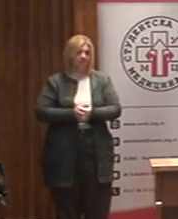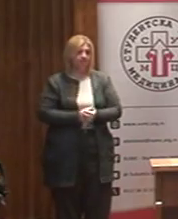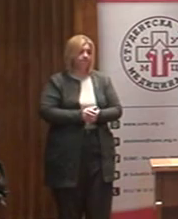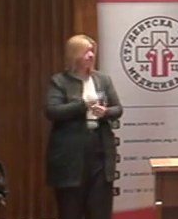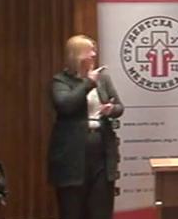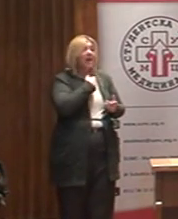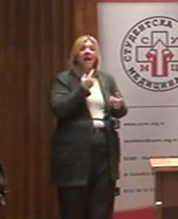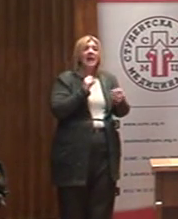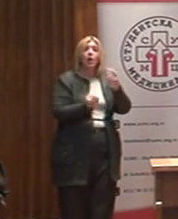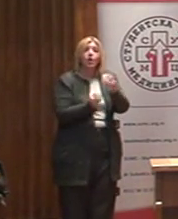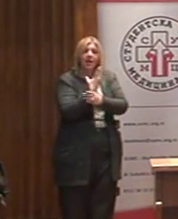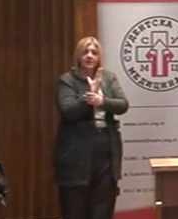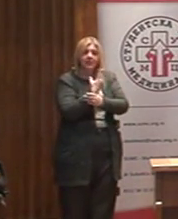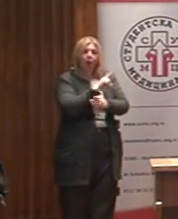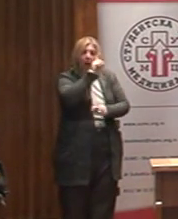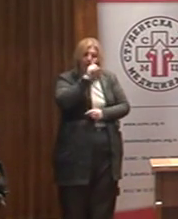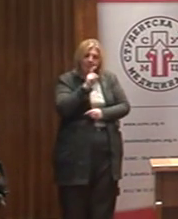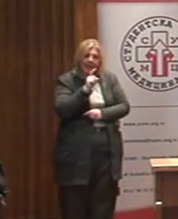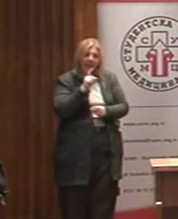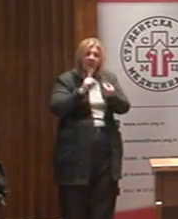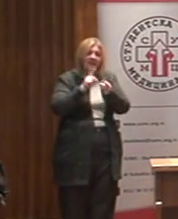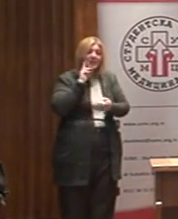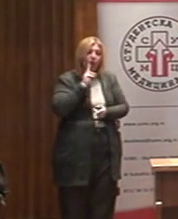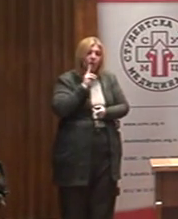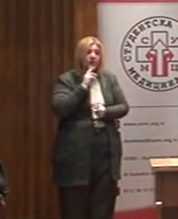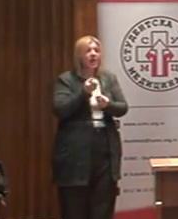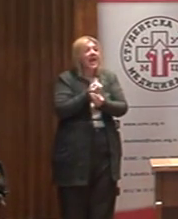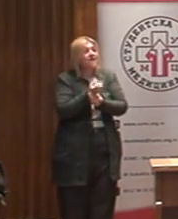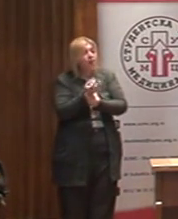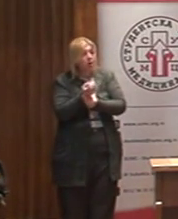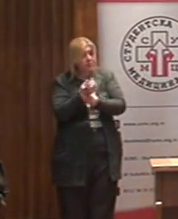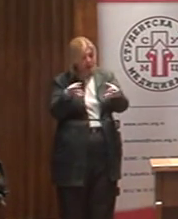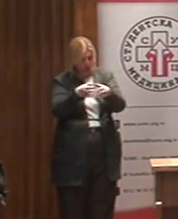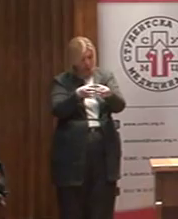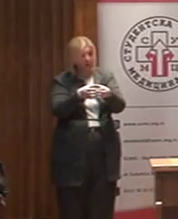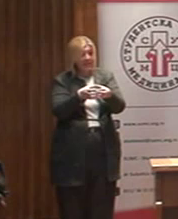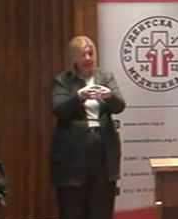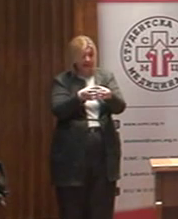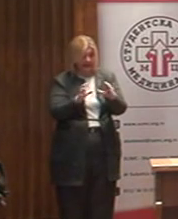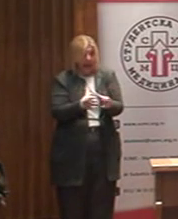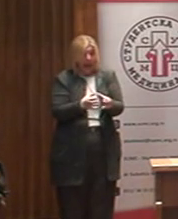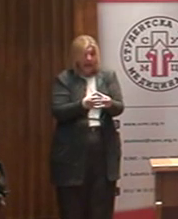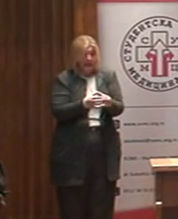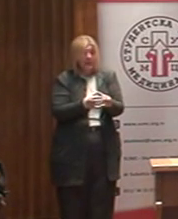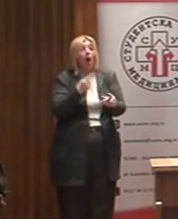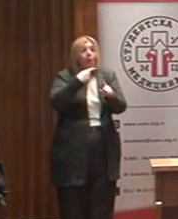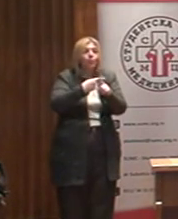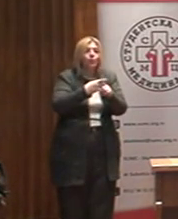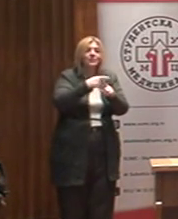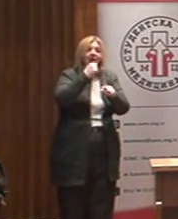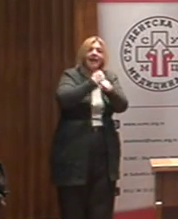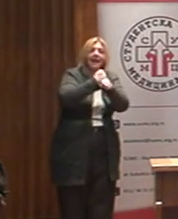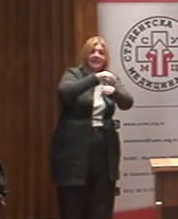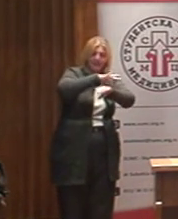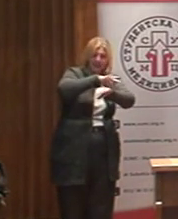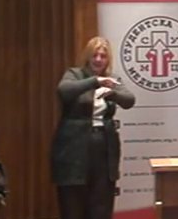Smernice su nastale kao potreba da se pitanje vezano za gluvoću informiše društvena zajednica, prvenstveno zdravstveni radnici, ali i drugi koji su profesionalno uključeni za rad, u